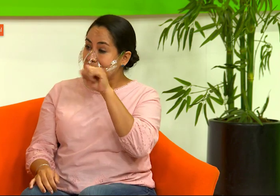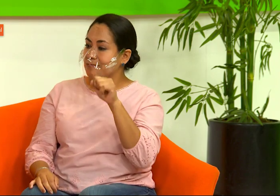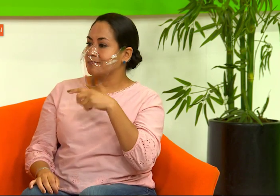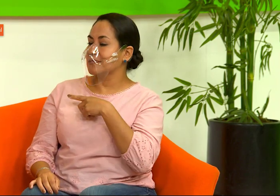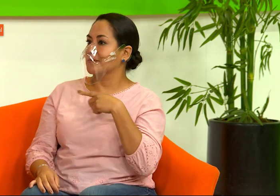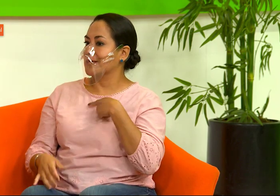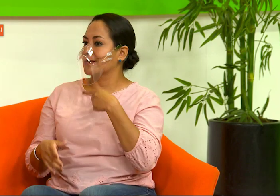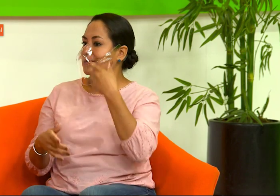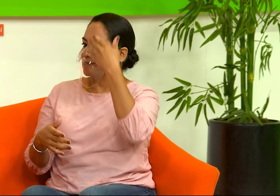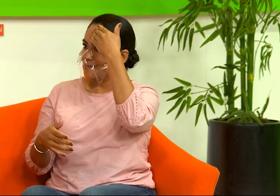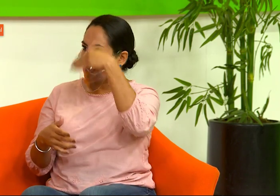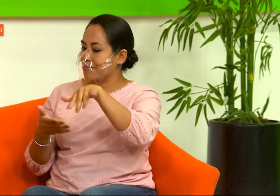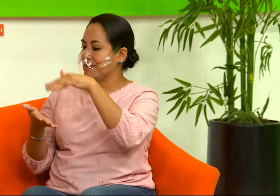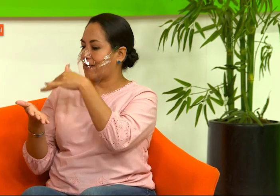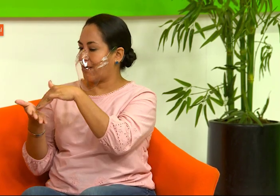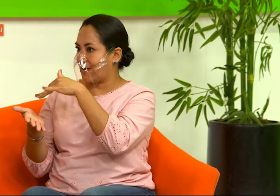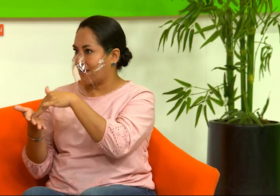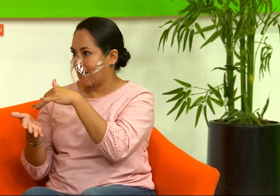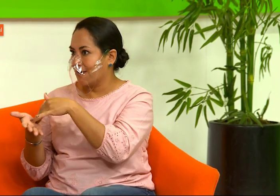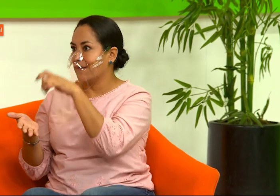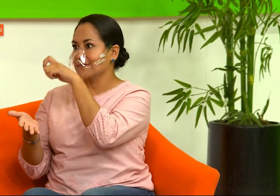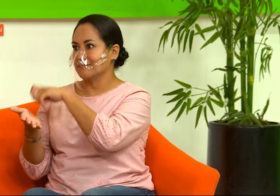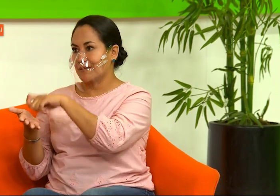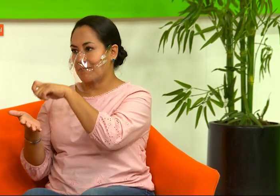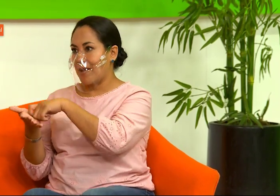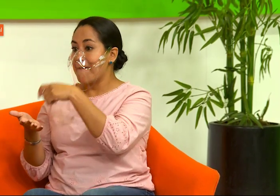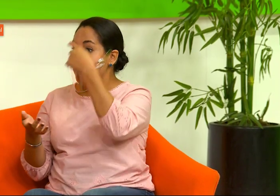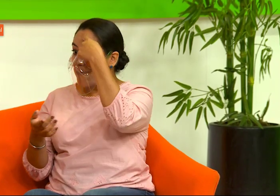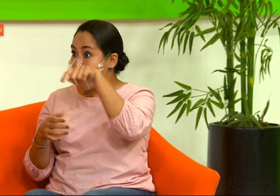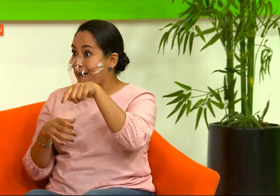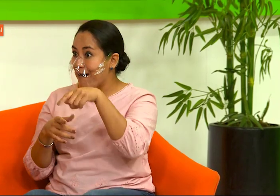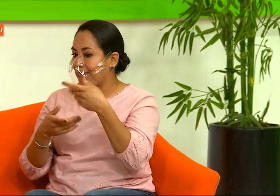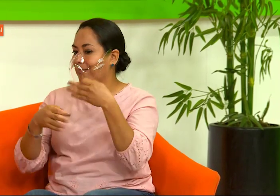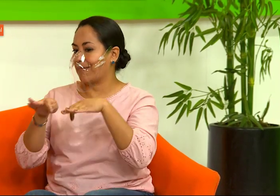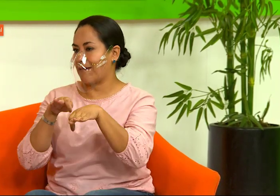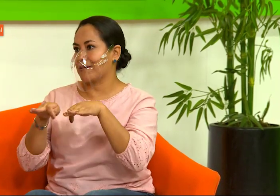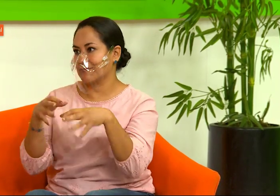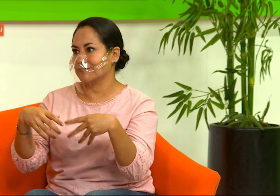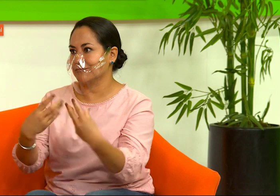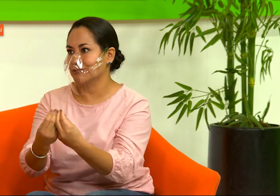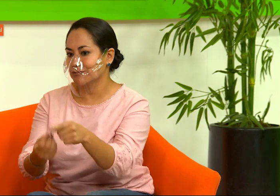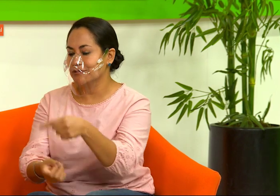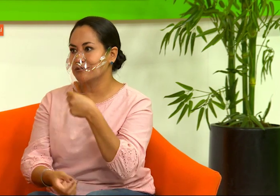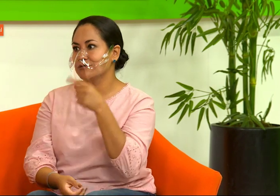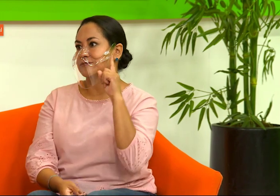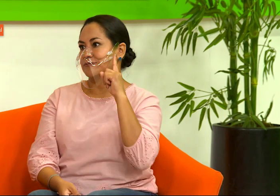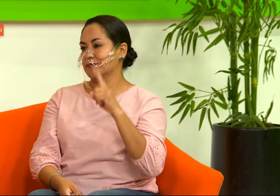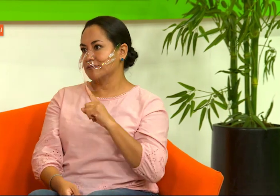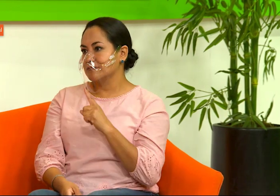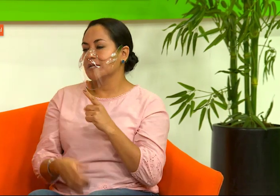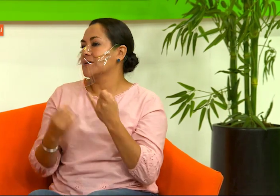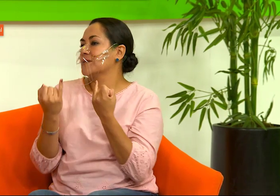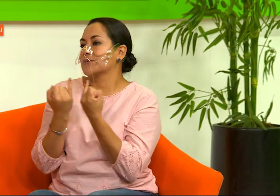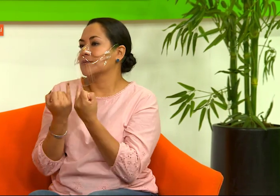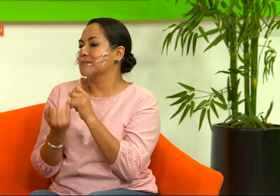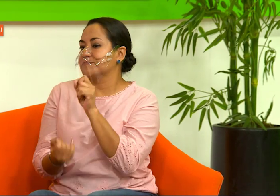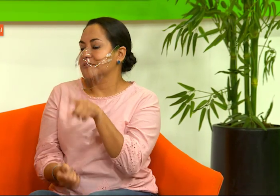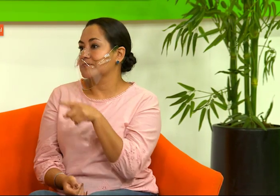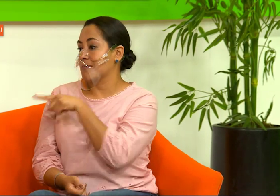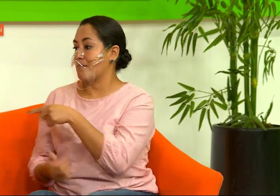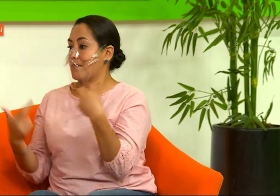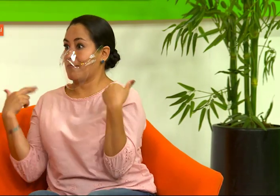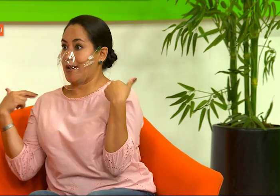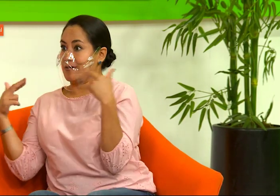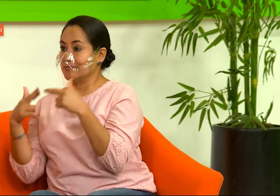responsable de mostrar la lengua, ¿no? También es importante que sepa leer y escribir, porque va a trabajar con niñas y